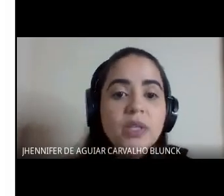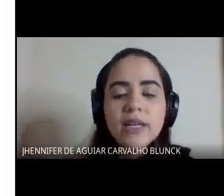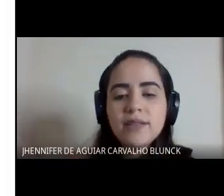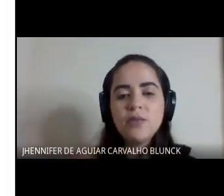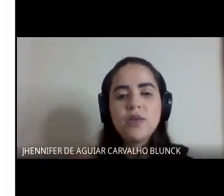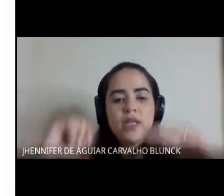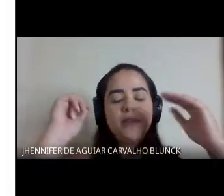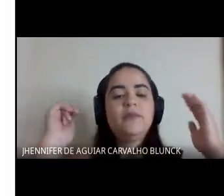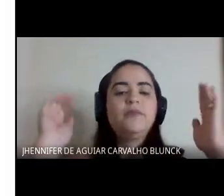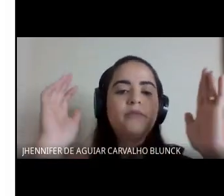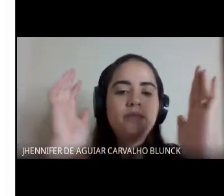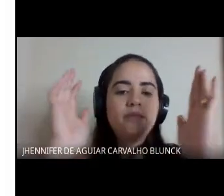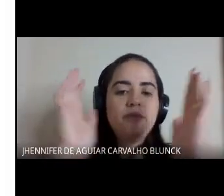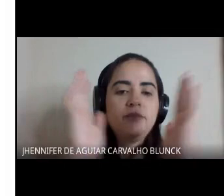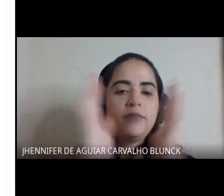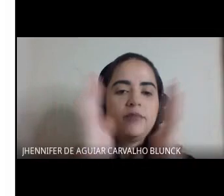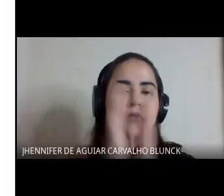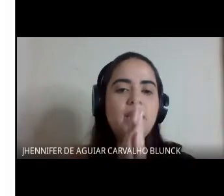A outra questão que